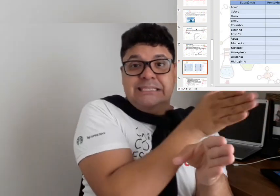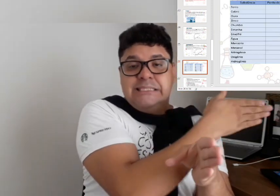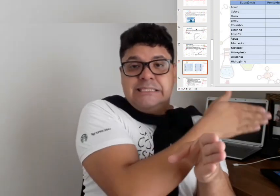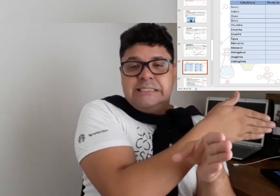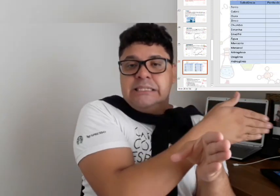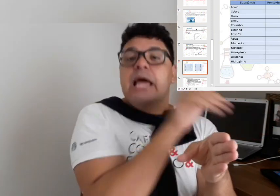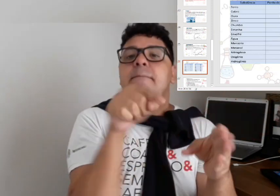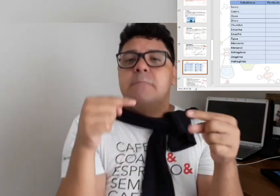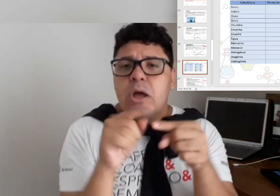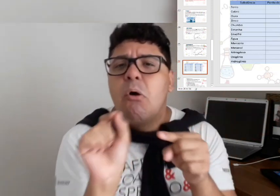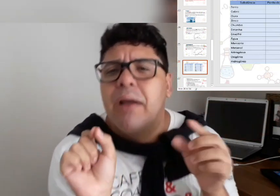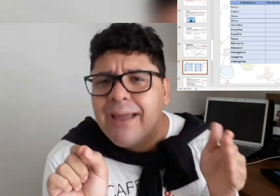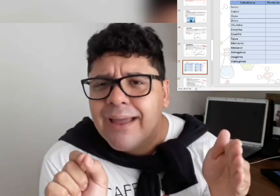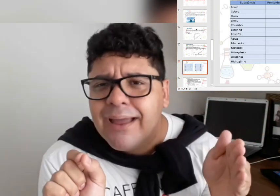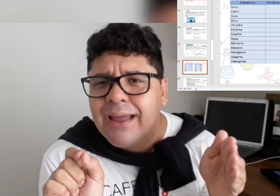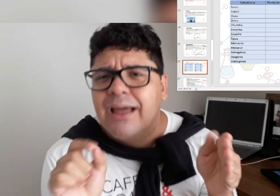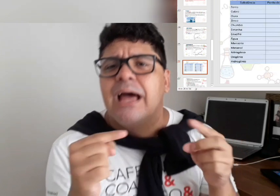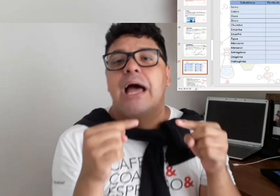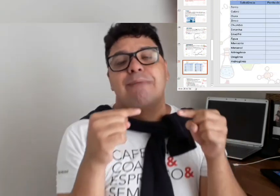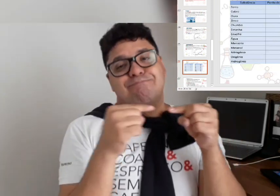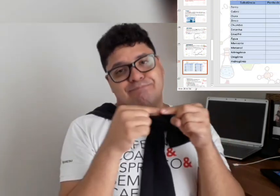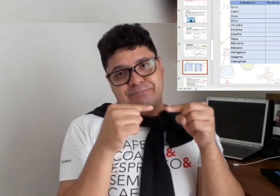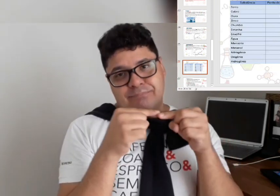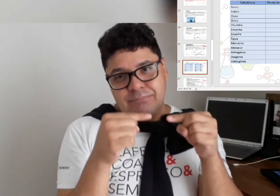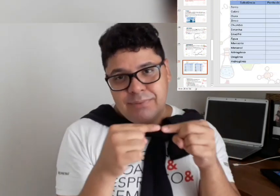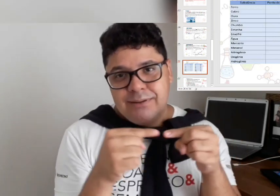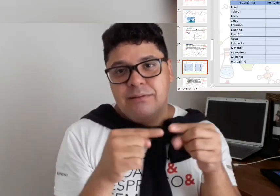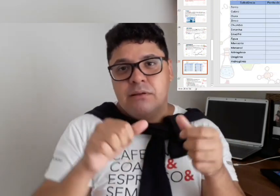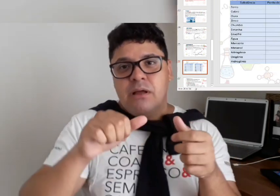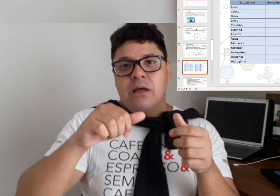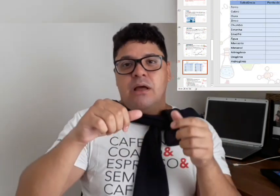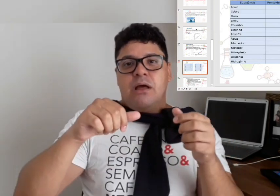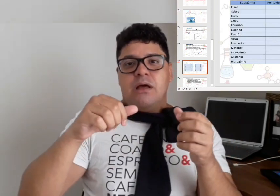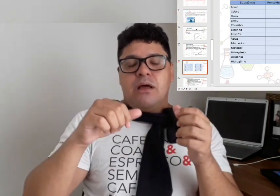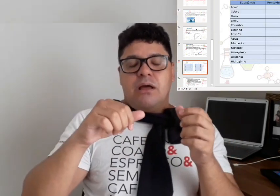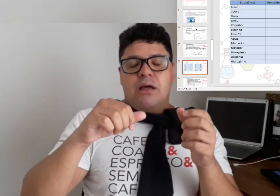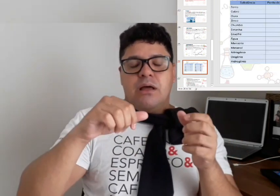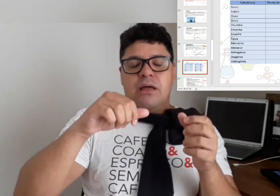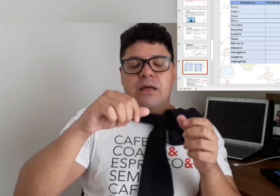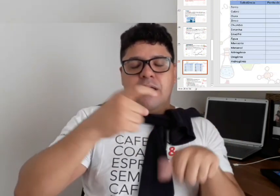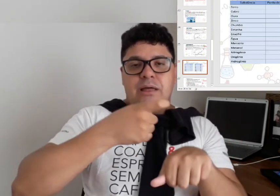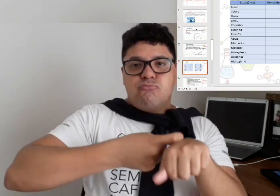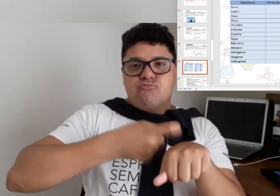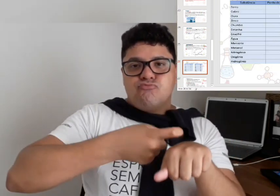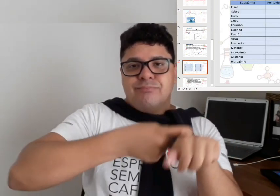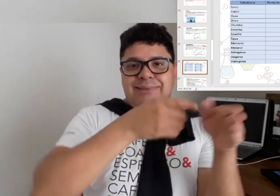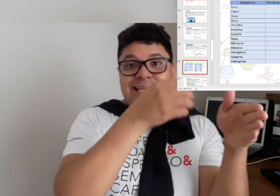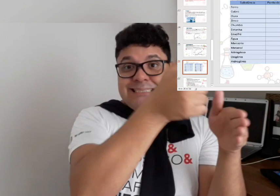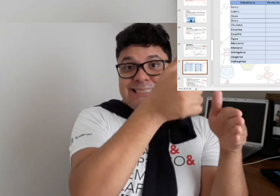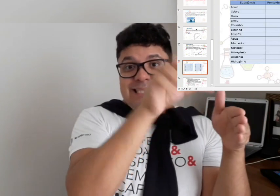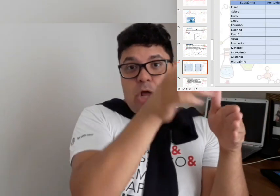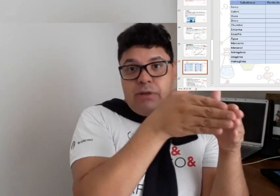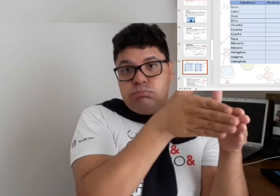quando? Até 445. 500 está acima de 445, então ele vai estar